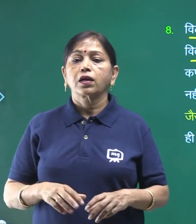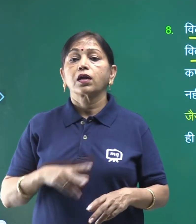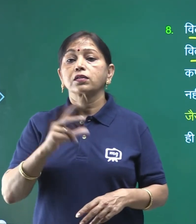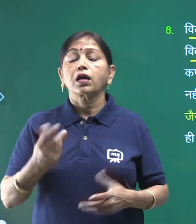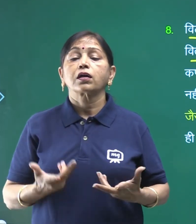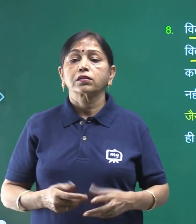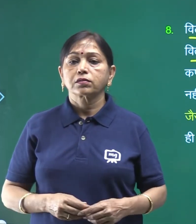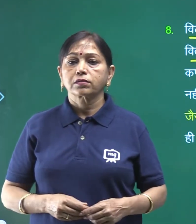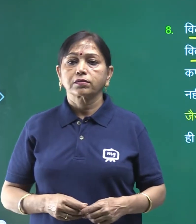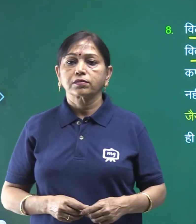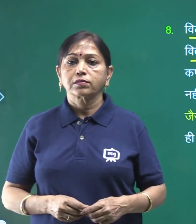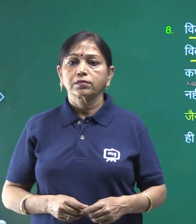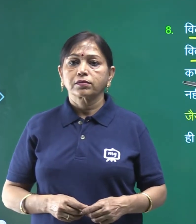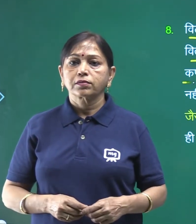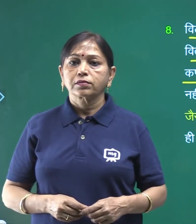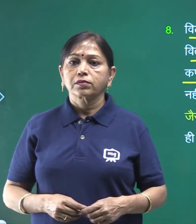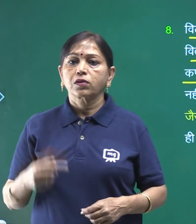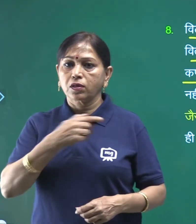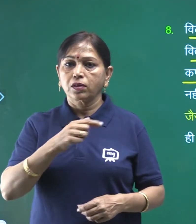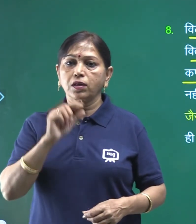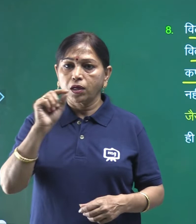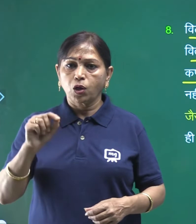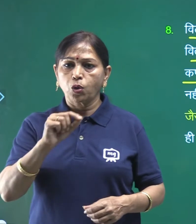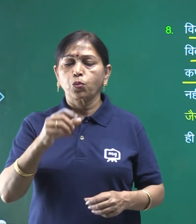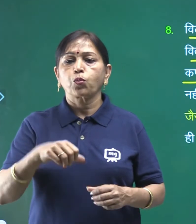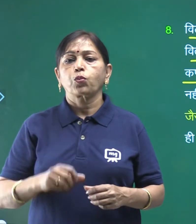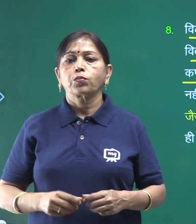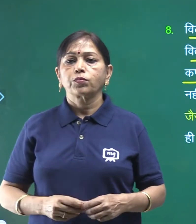अर्थात इनके कणों को